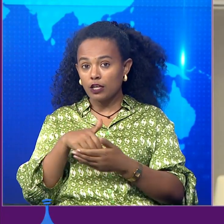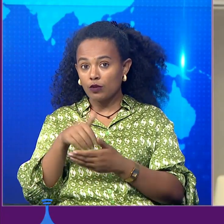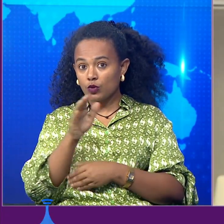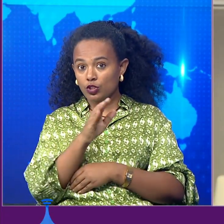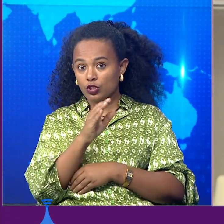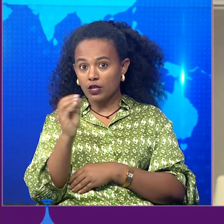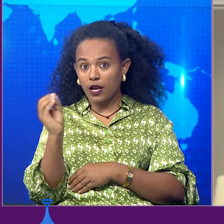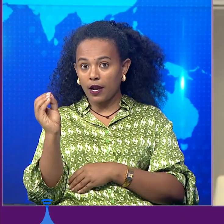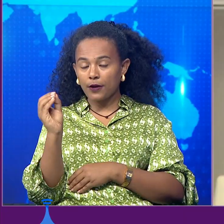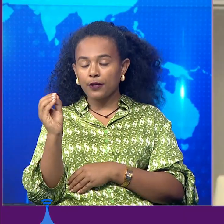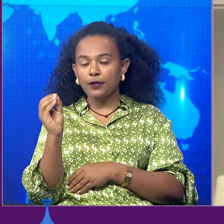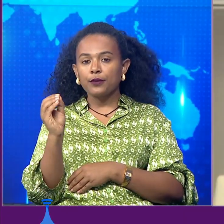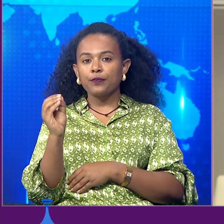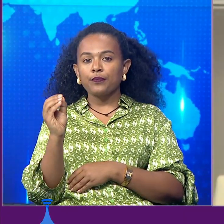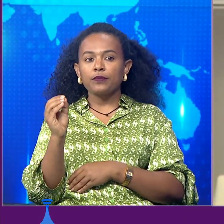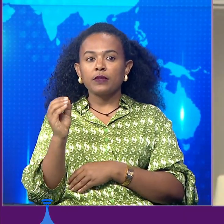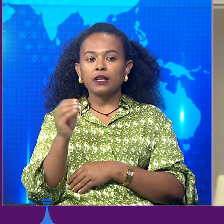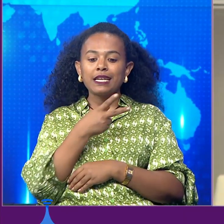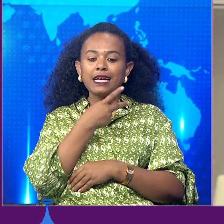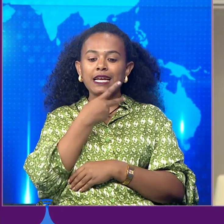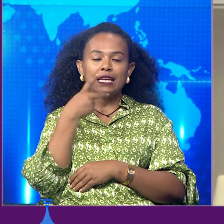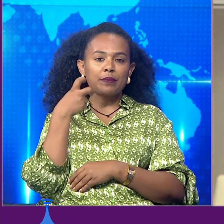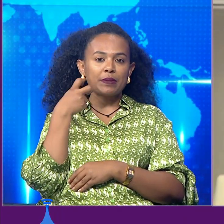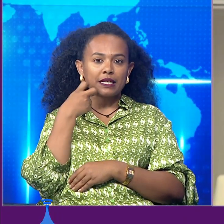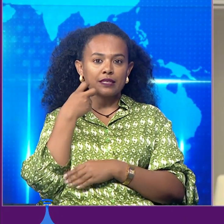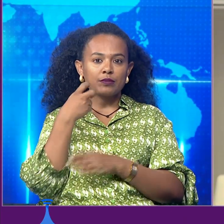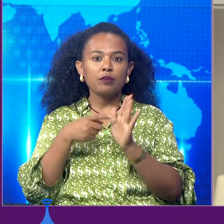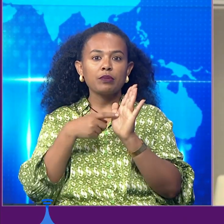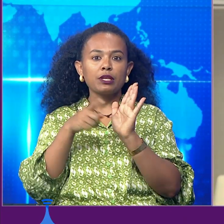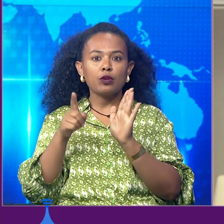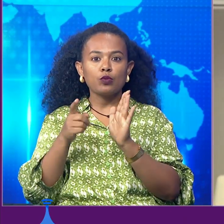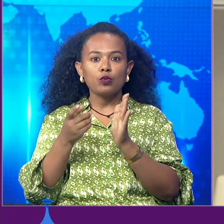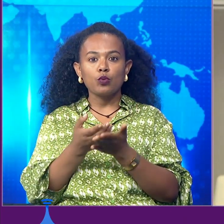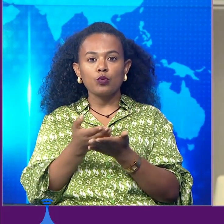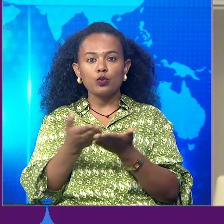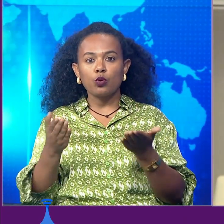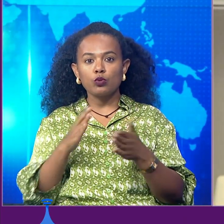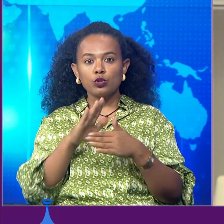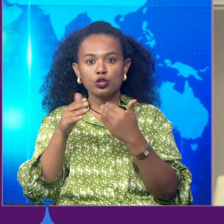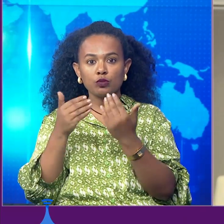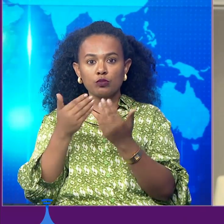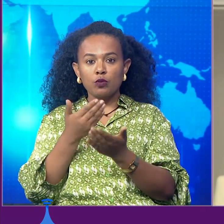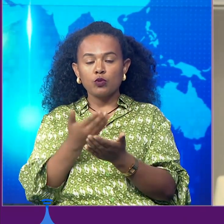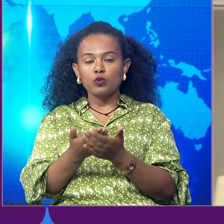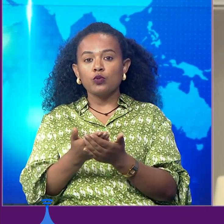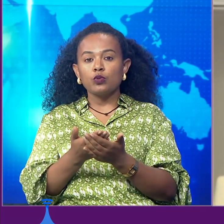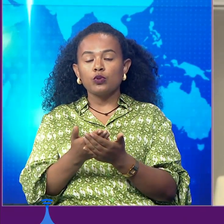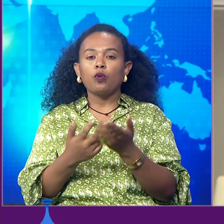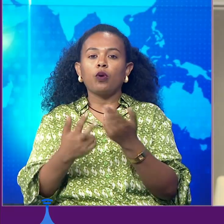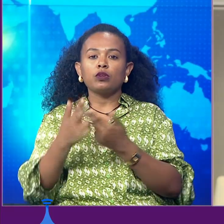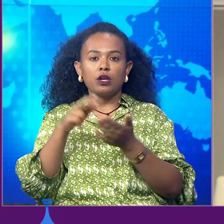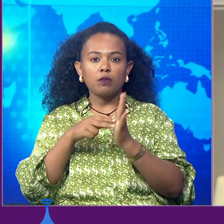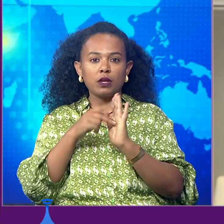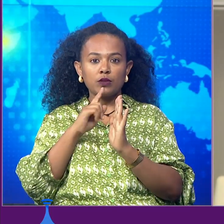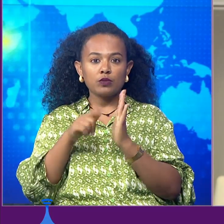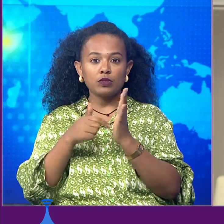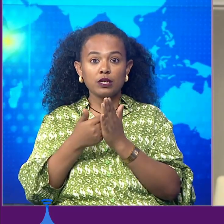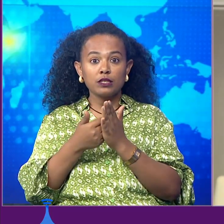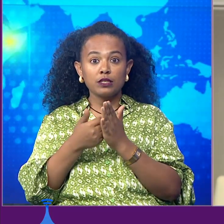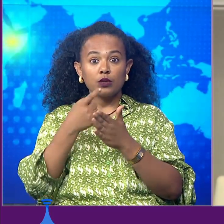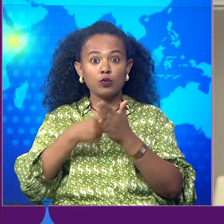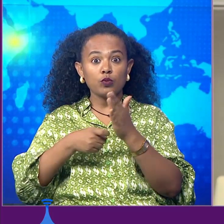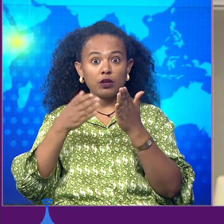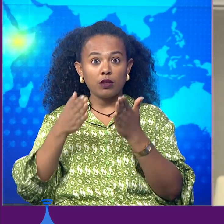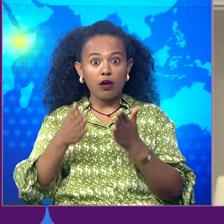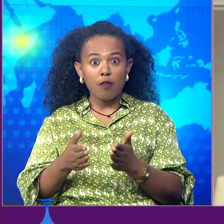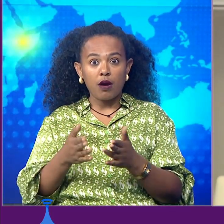ደግሞ ለሌብነትም የሚዳርጉ ጉዳዮችን በሙሉ ይቆርጣል ማለት ነው። ስለዚህ ውጤታማም